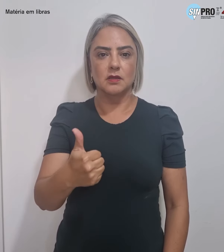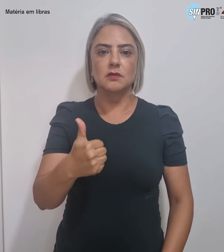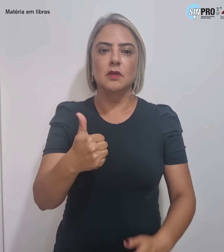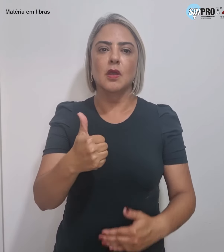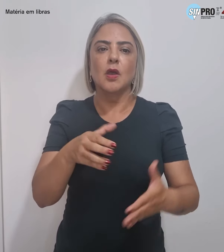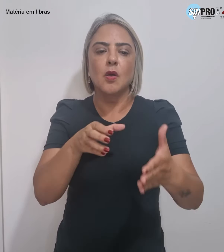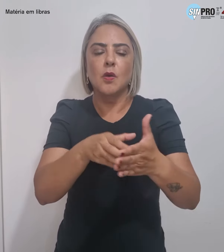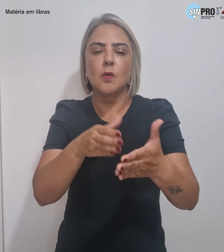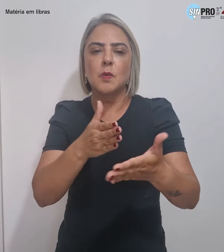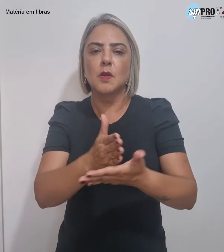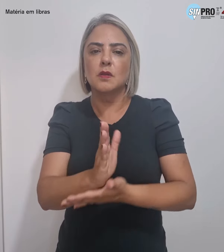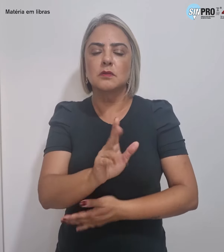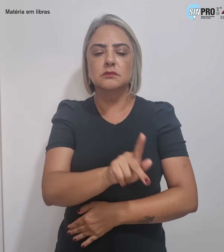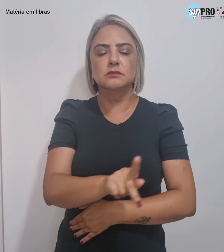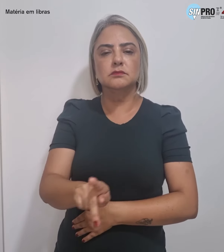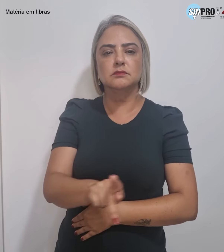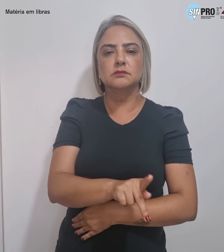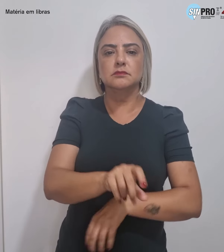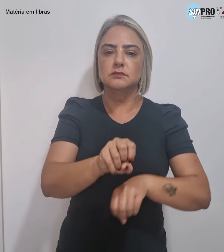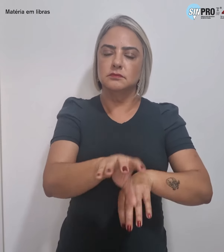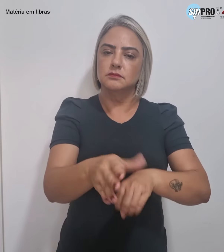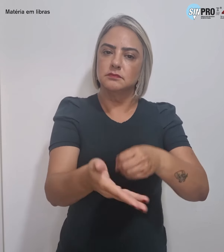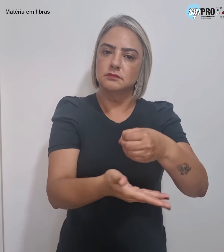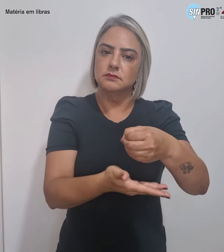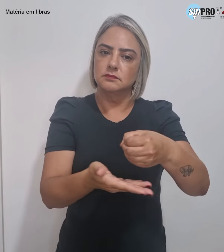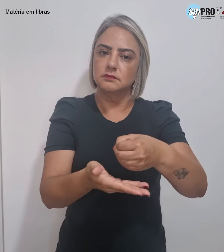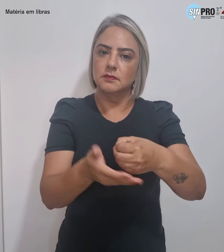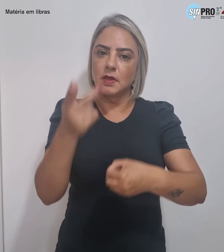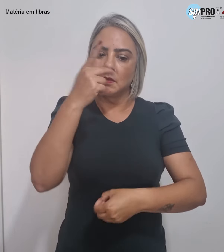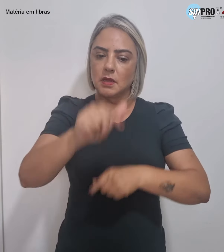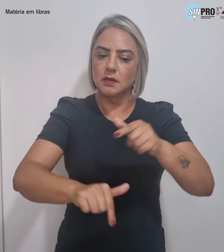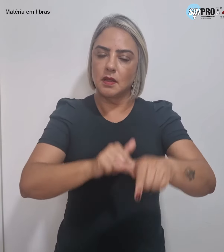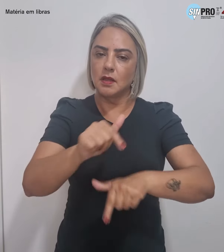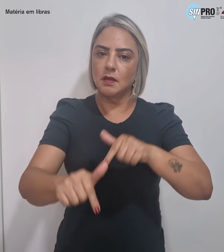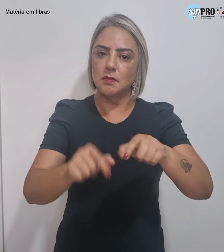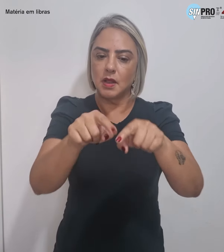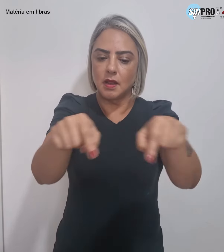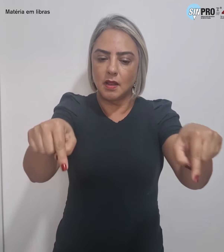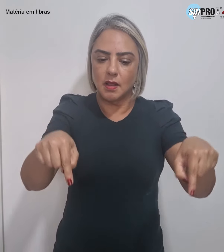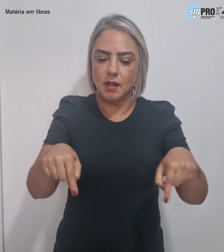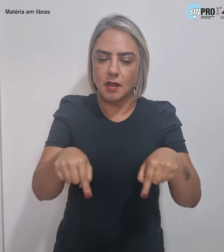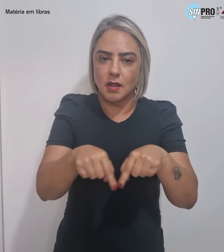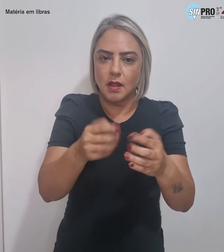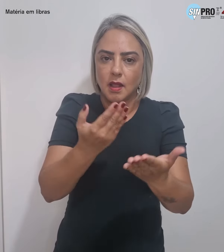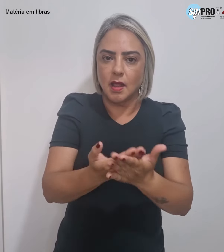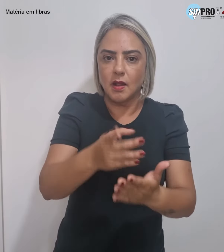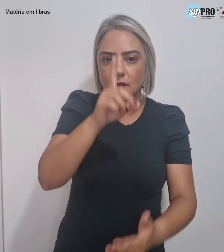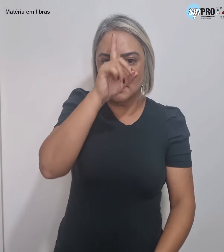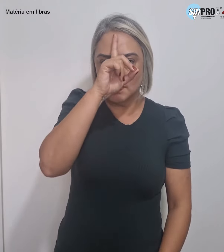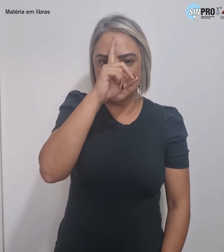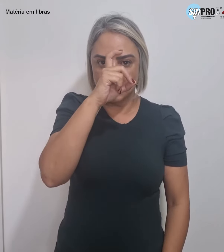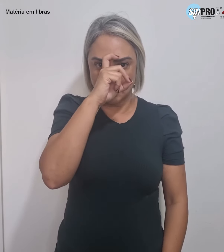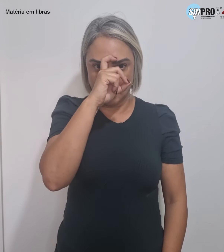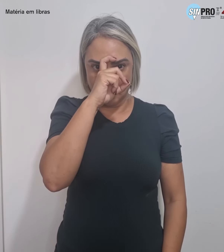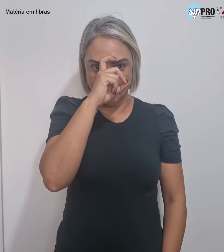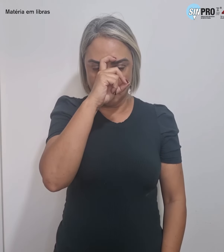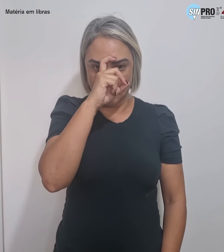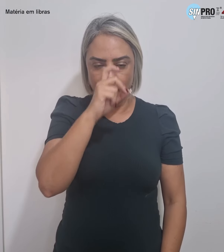seletivo de professor da educação básica para atuar nas classes hospitalares. Com 11 unidades